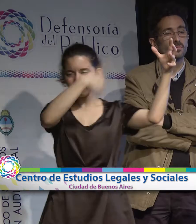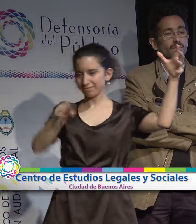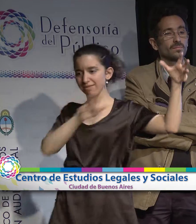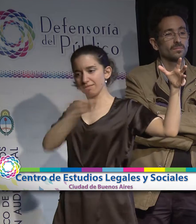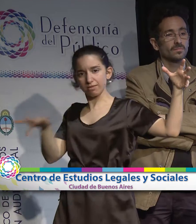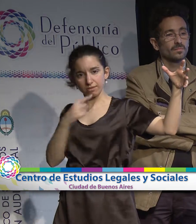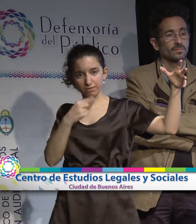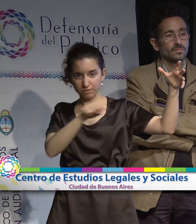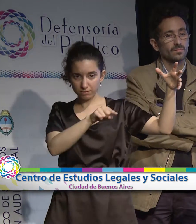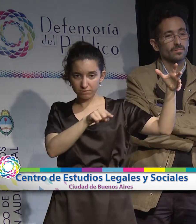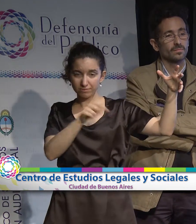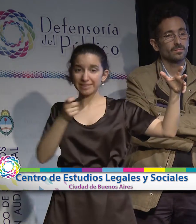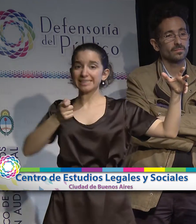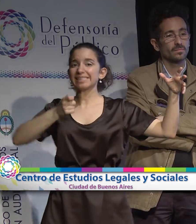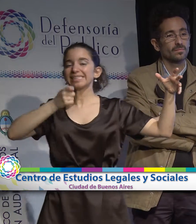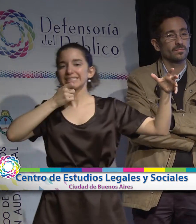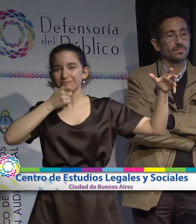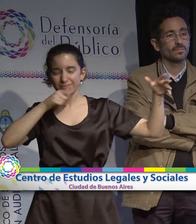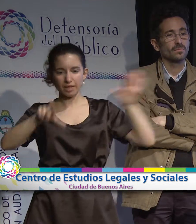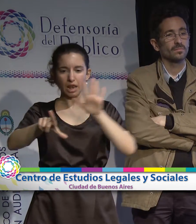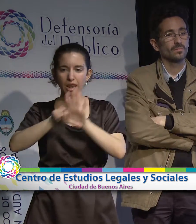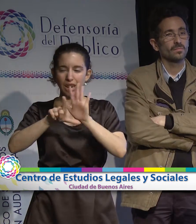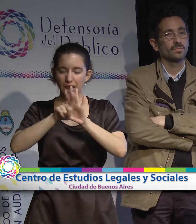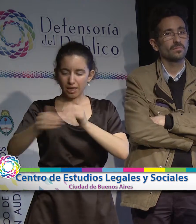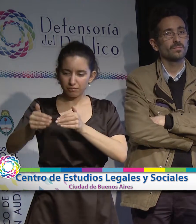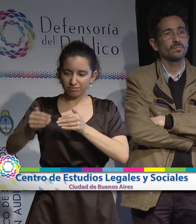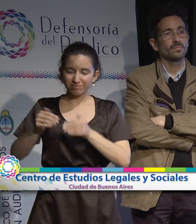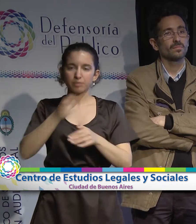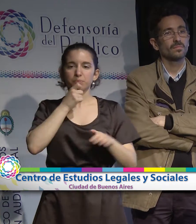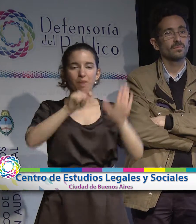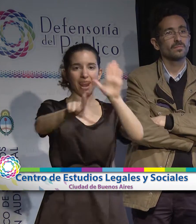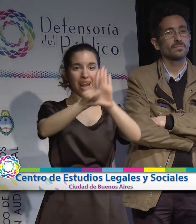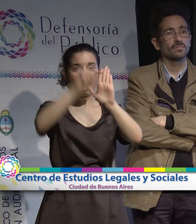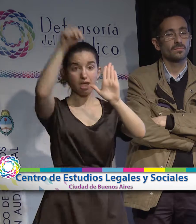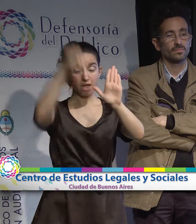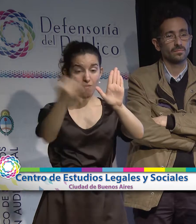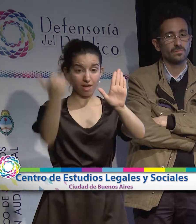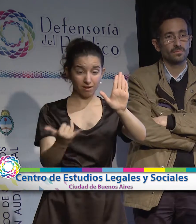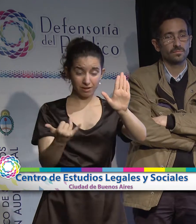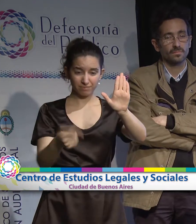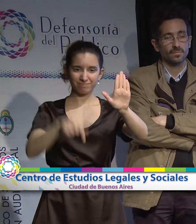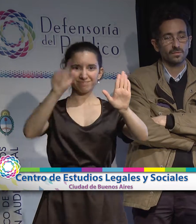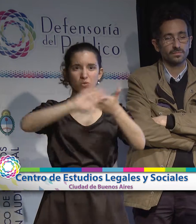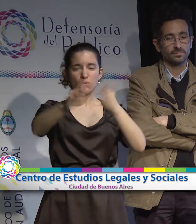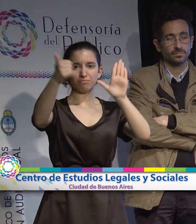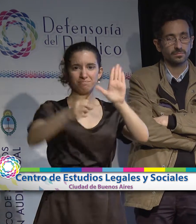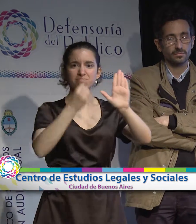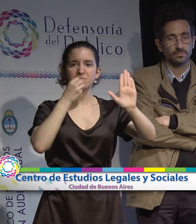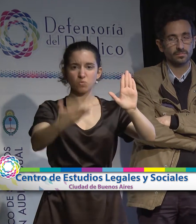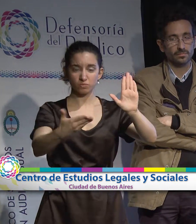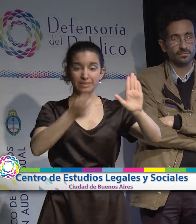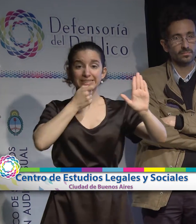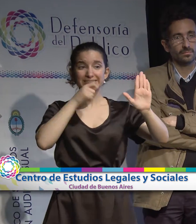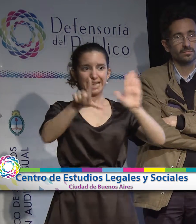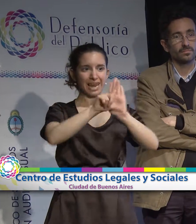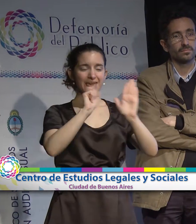que se haga y que afecte derechos fundamentales no puede ser peor que la legislación previa. De esta forma, si se va a modificar la Ley